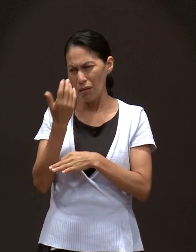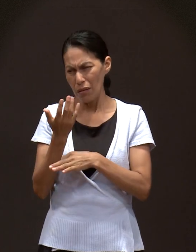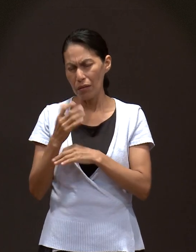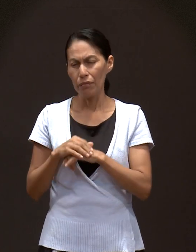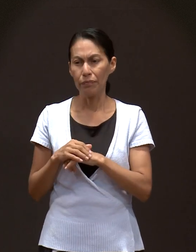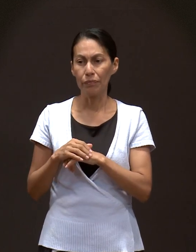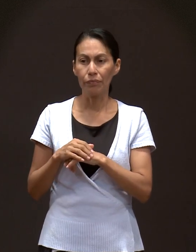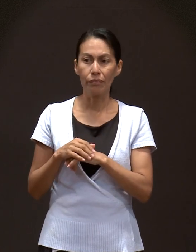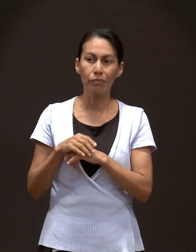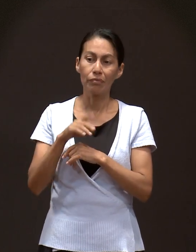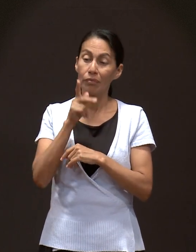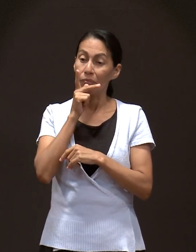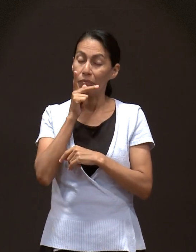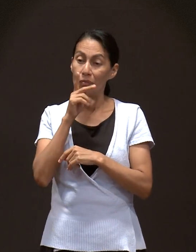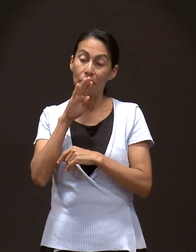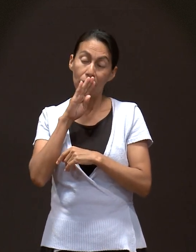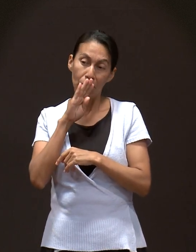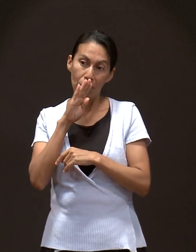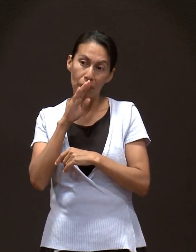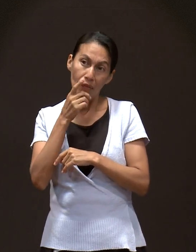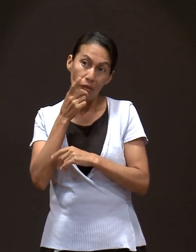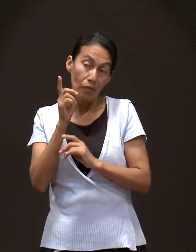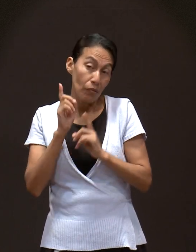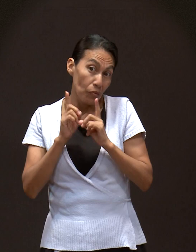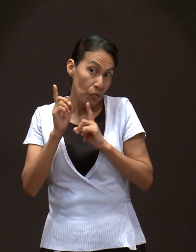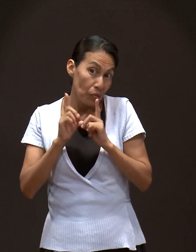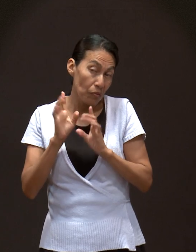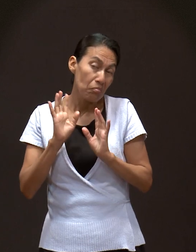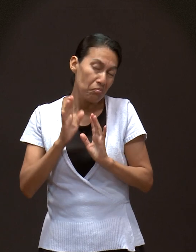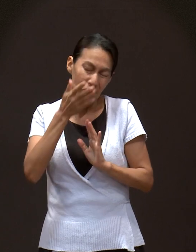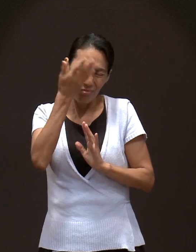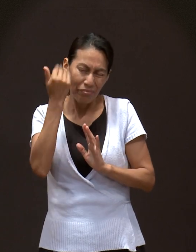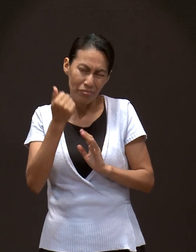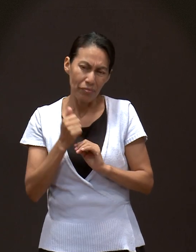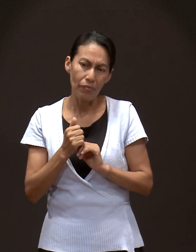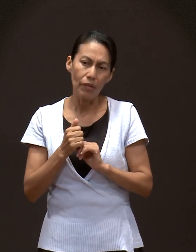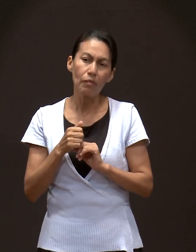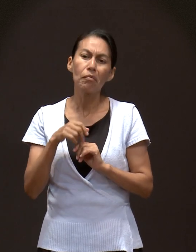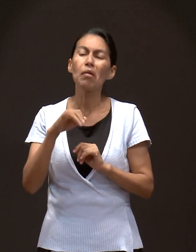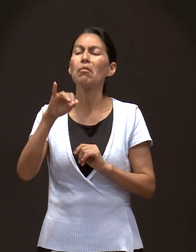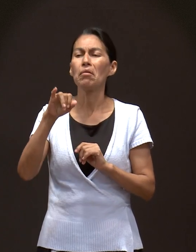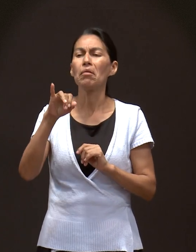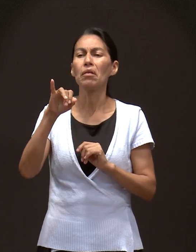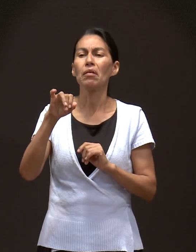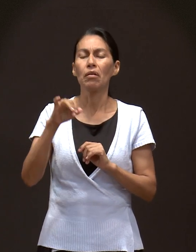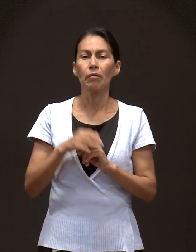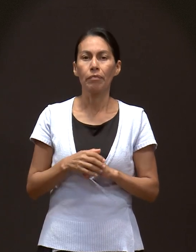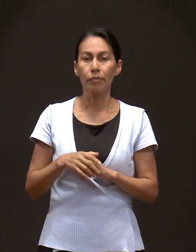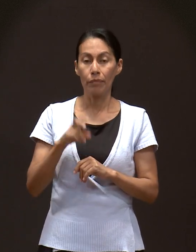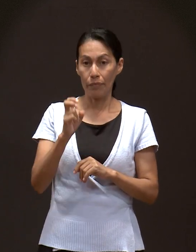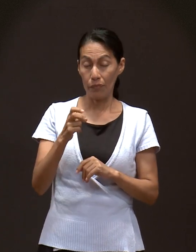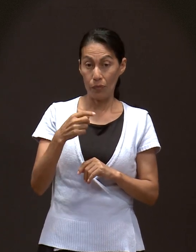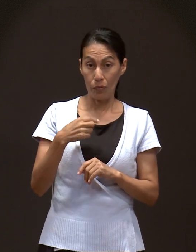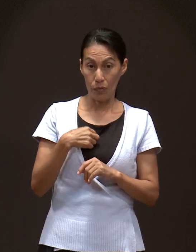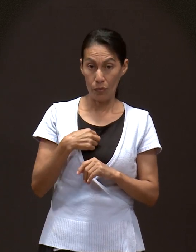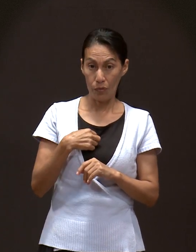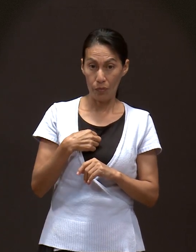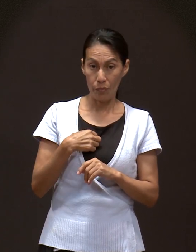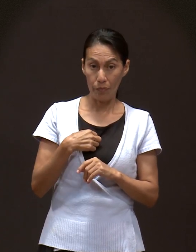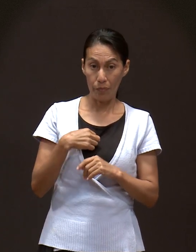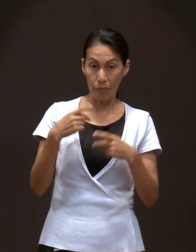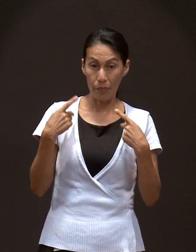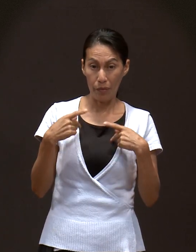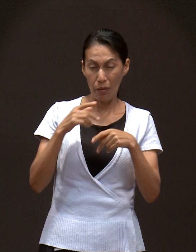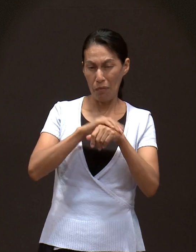yo creo que nunca pensaron que fuera a conseguirlo, pero pues me tuvieron que decir que sí, porque ya me habían dicho. Entonces, le empecé a llamar